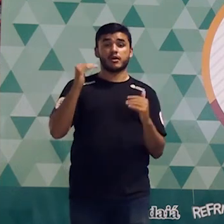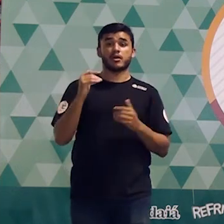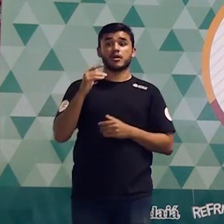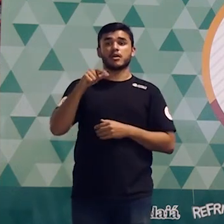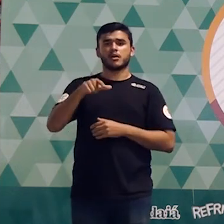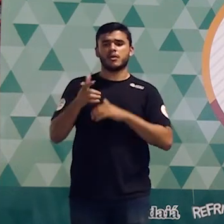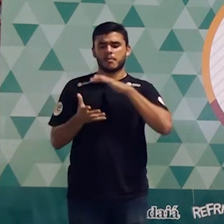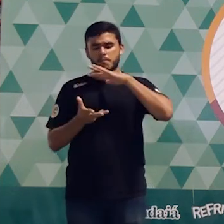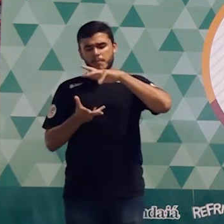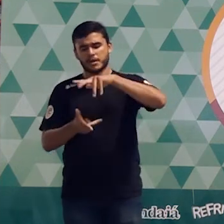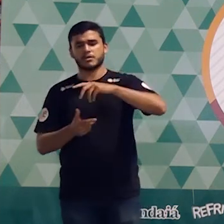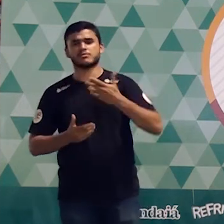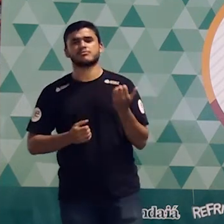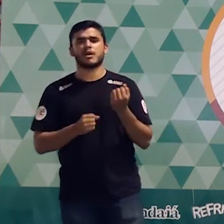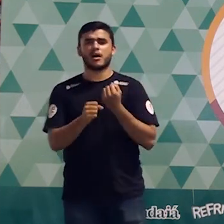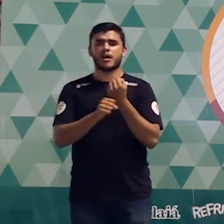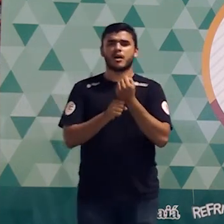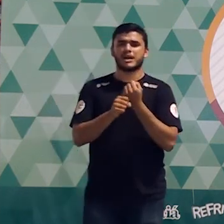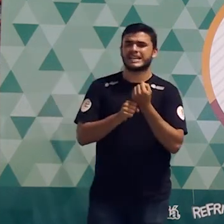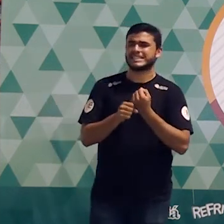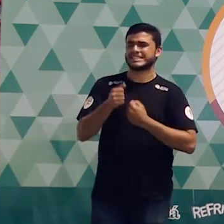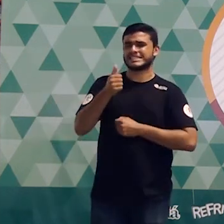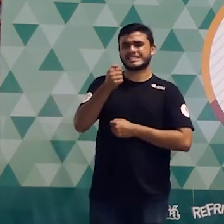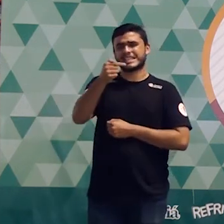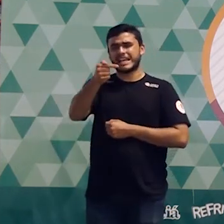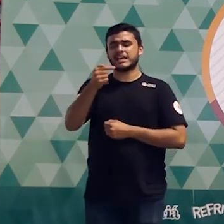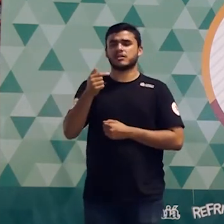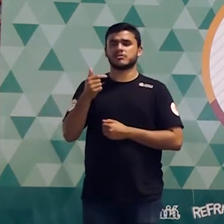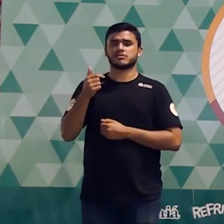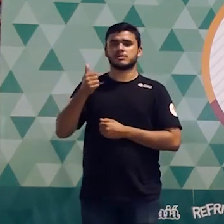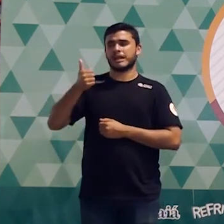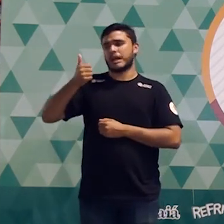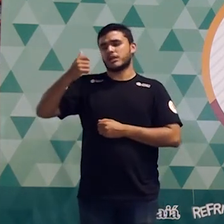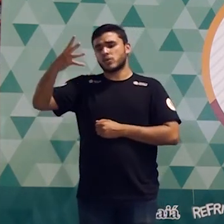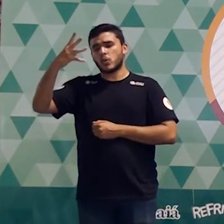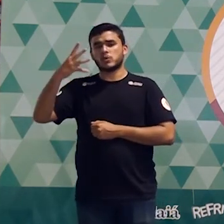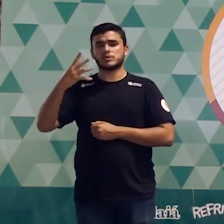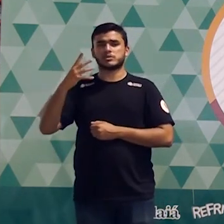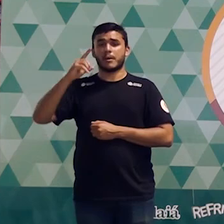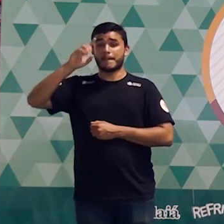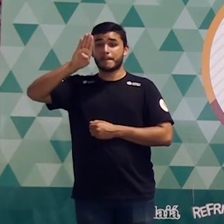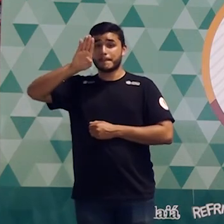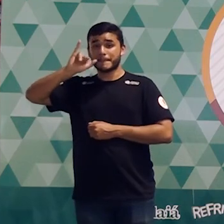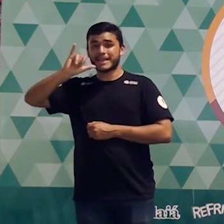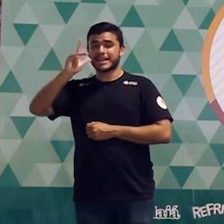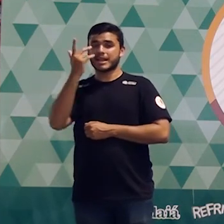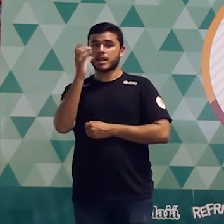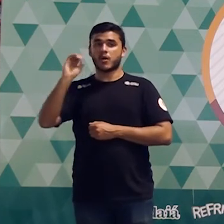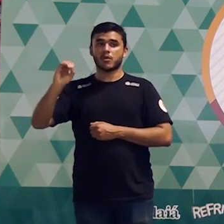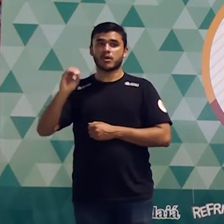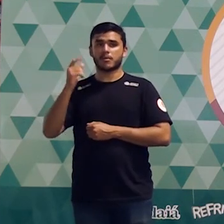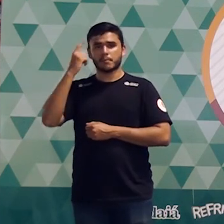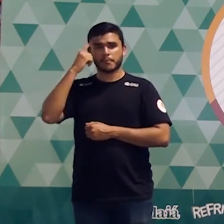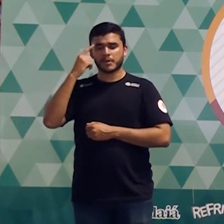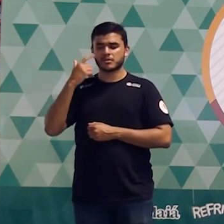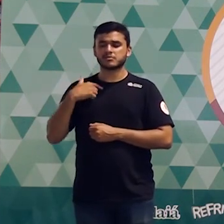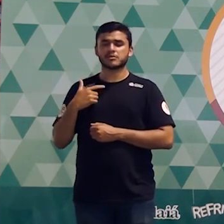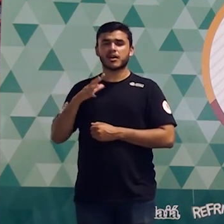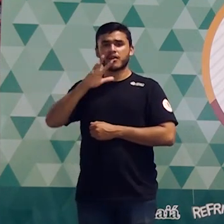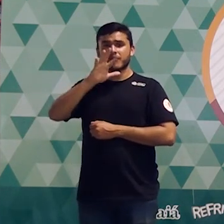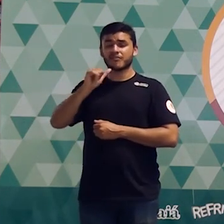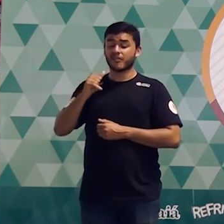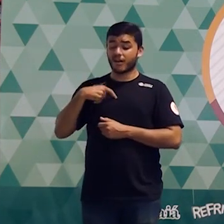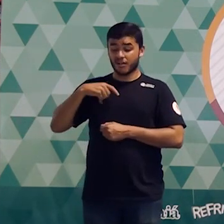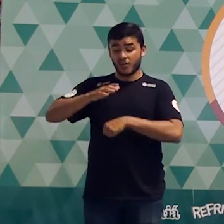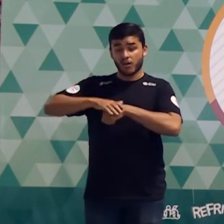aguenta 7, 14 bilhões, na boa, contanto que a gente não tire excessivamente dele, né?